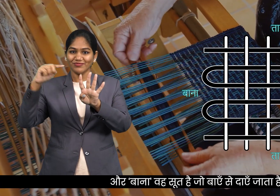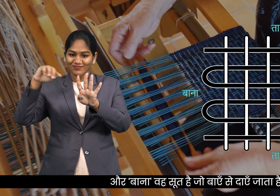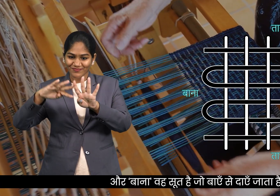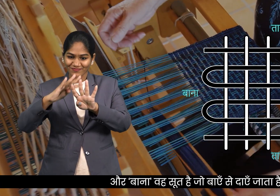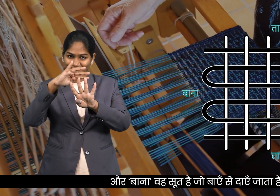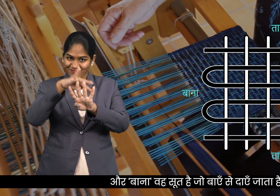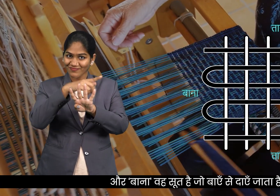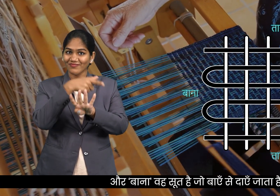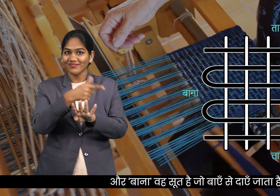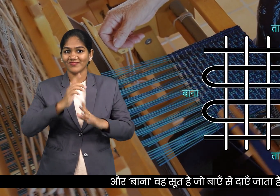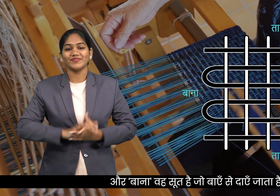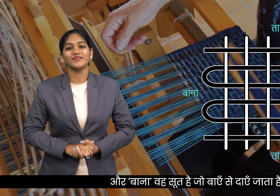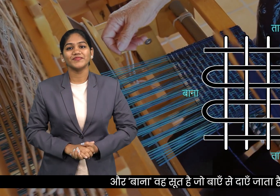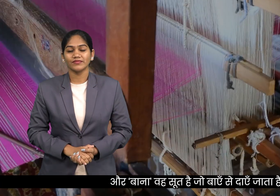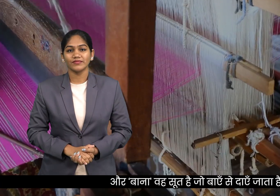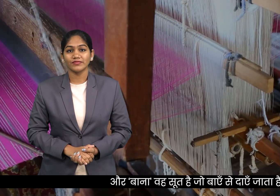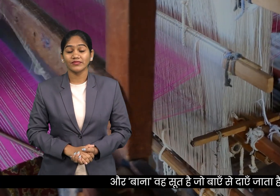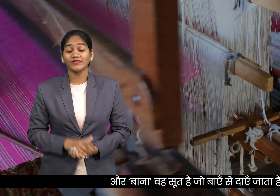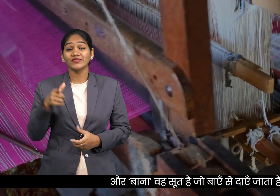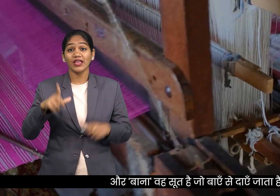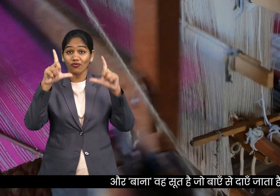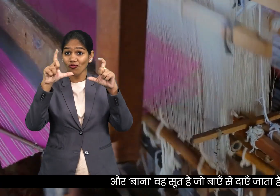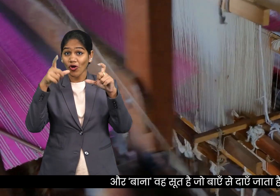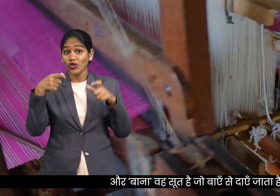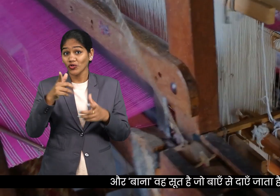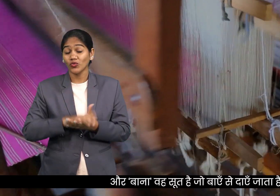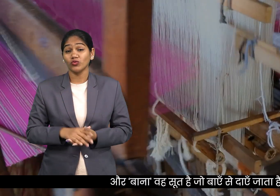बाना वह सूत है जो बाएं से दाएं जाता है।